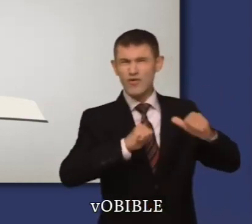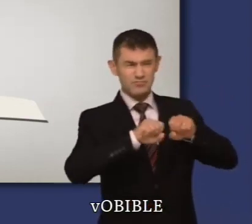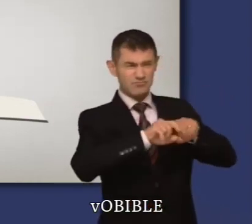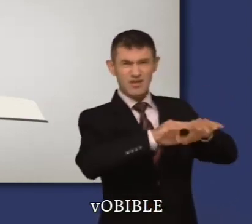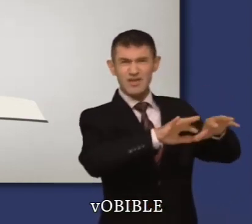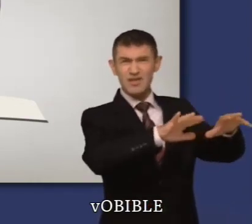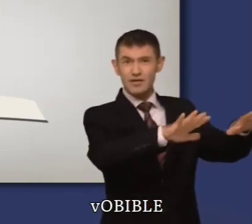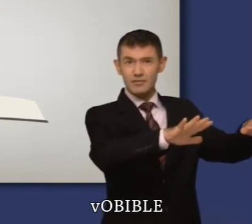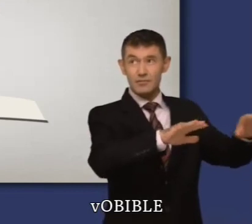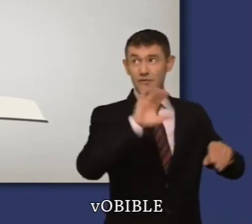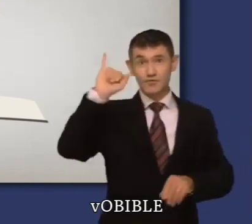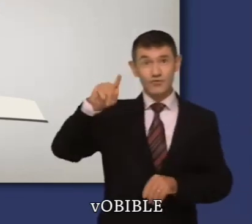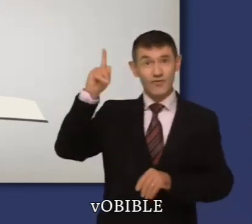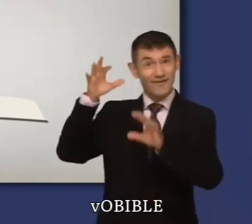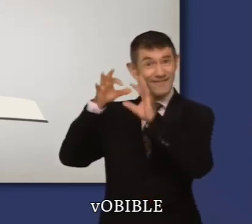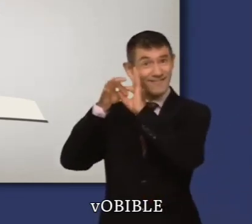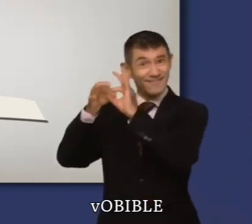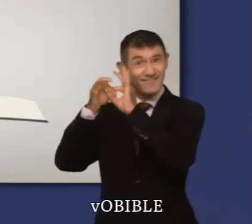le menace de mort.